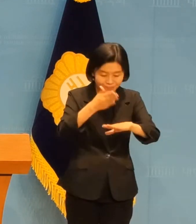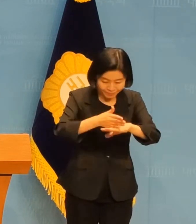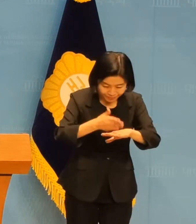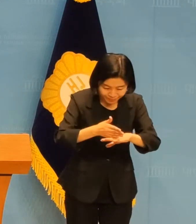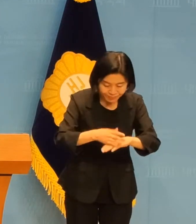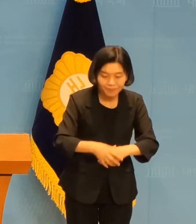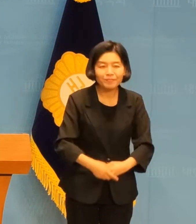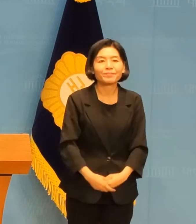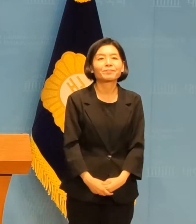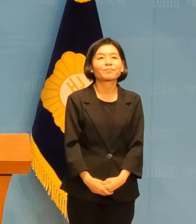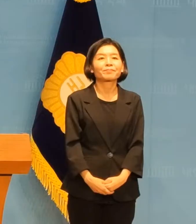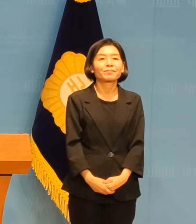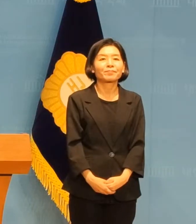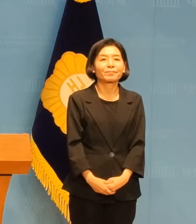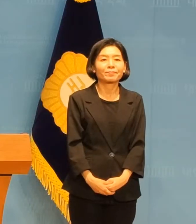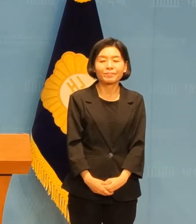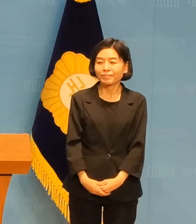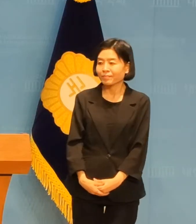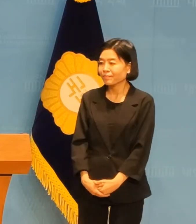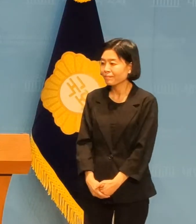감사합니다.